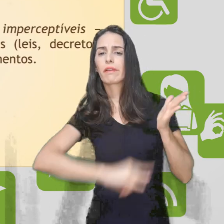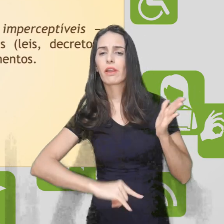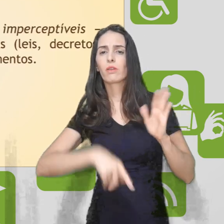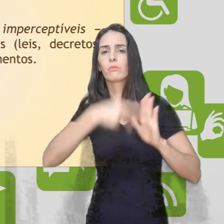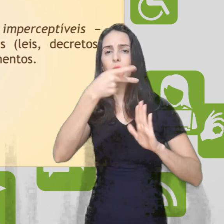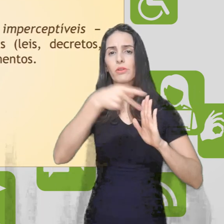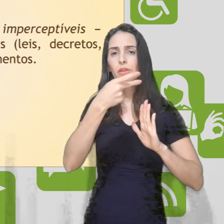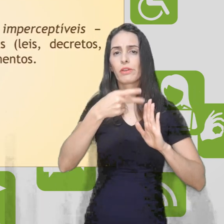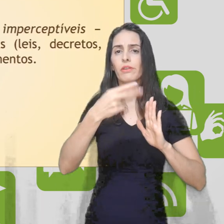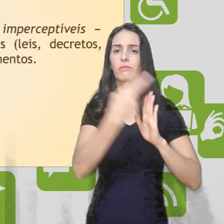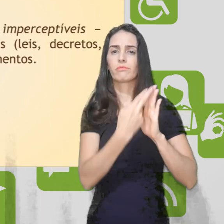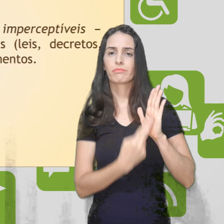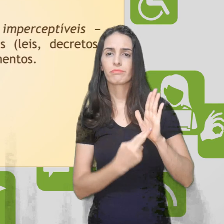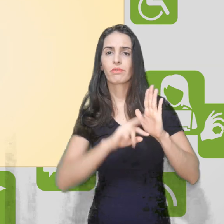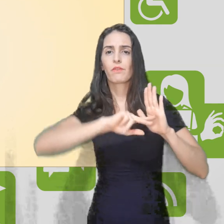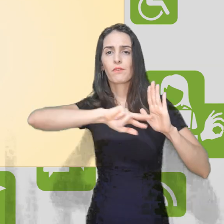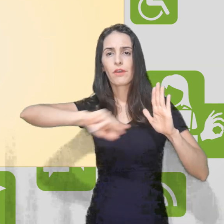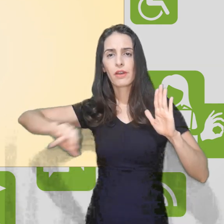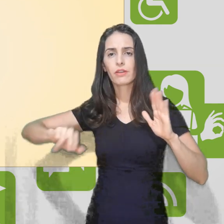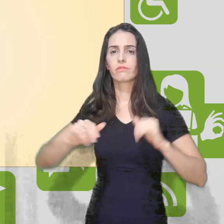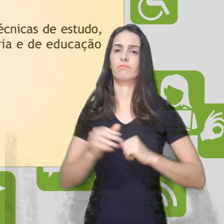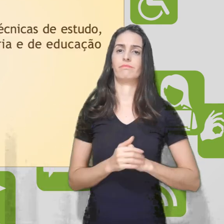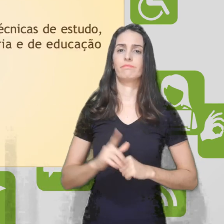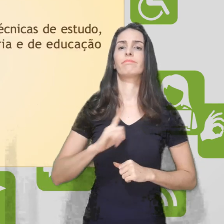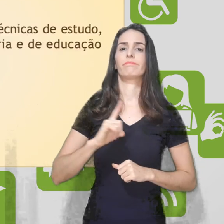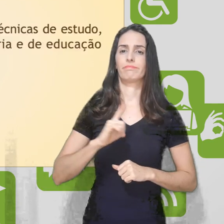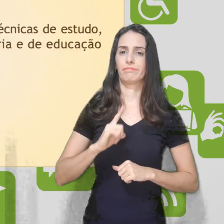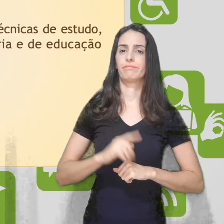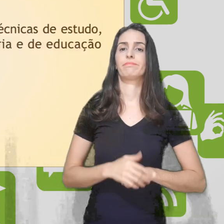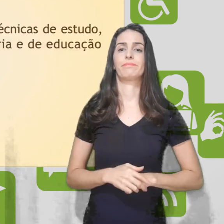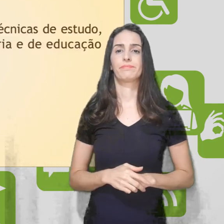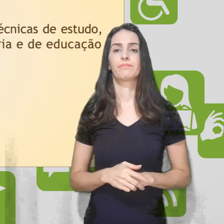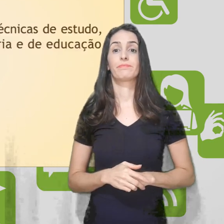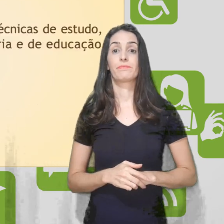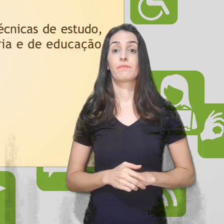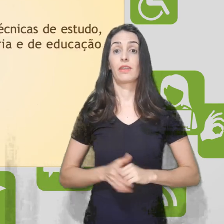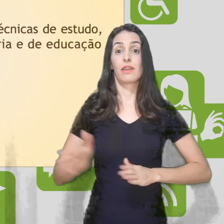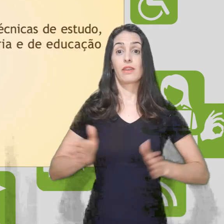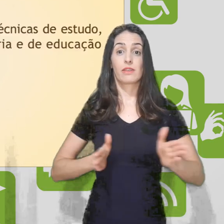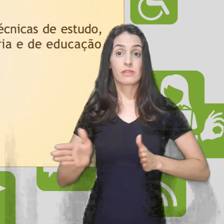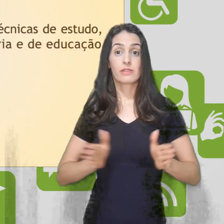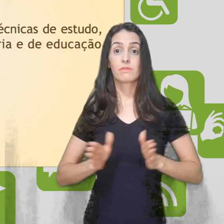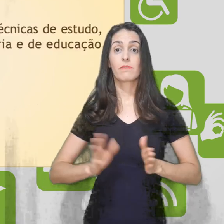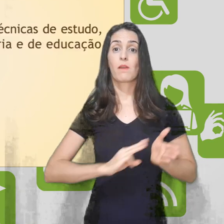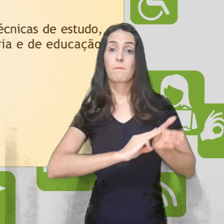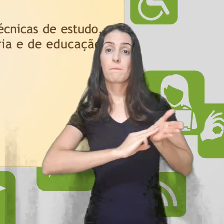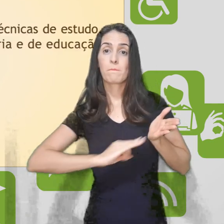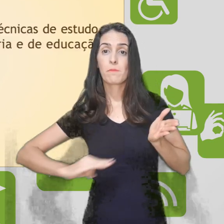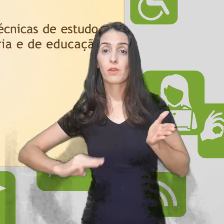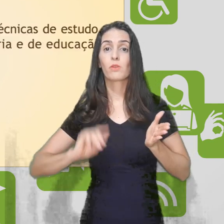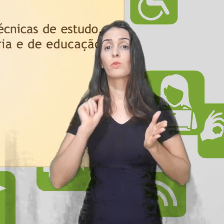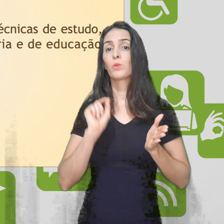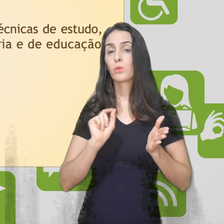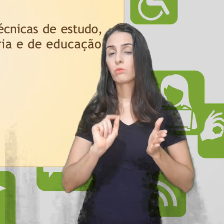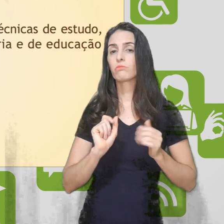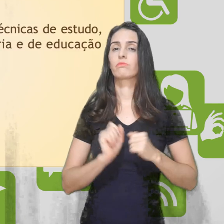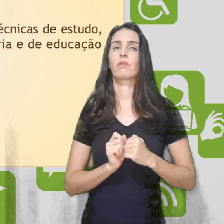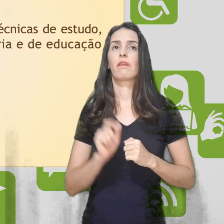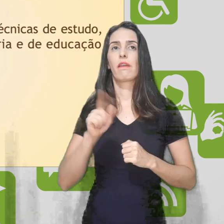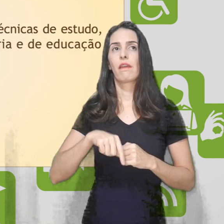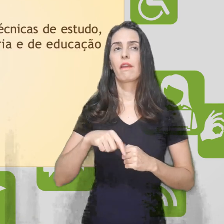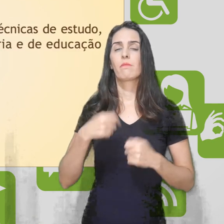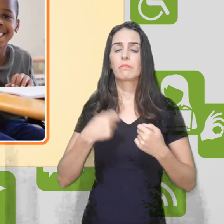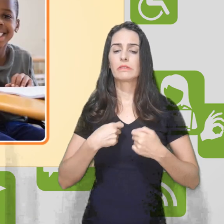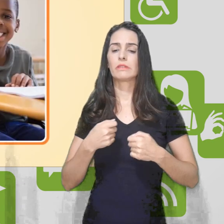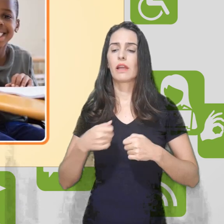portarias, normas e regulamentos. A acessibilidade metodológica evita